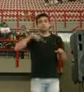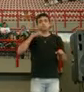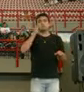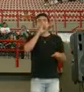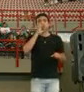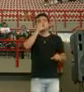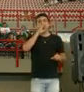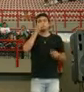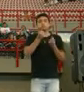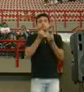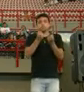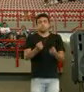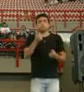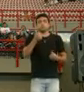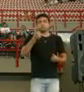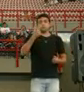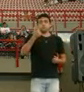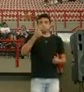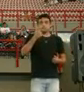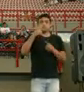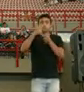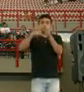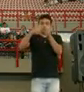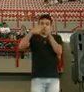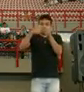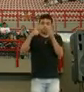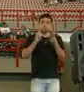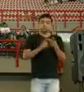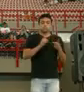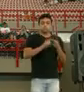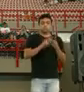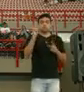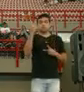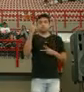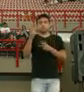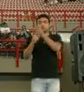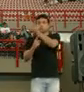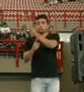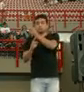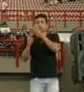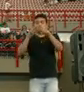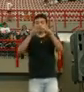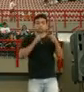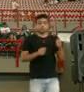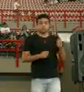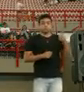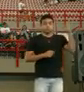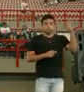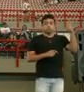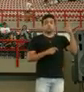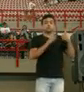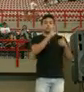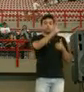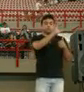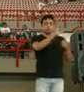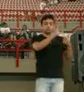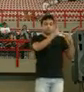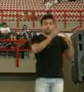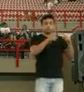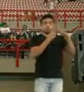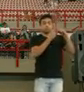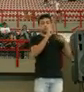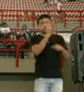do carbono? 12. E o hidrogênio? 1. Então 12 do carbono com mais 4 hidrogênios vai dar